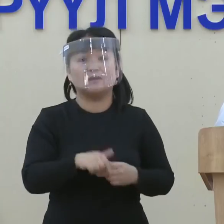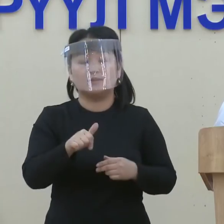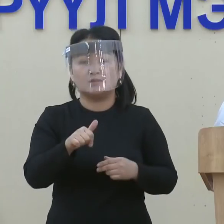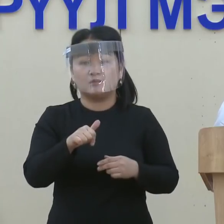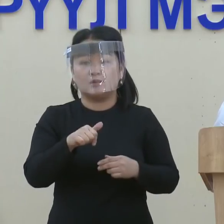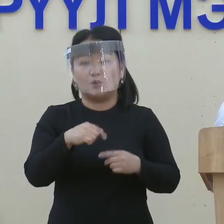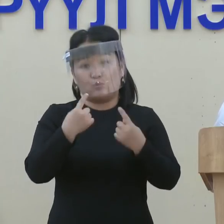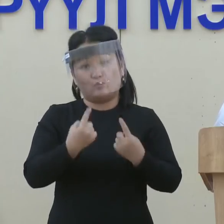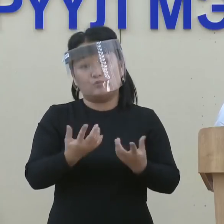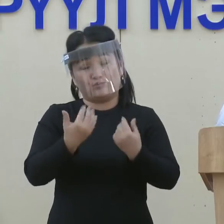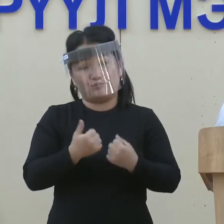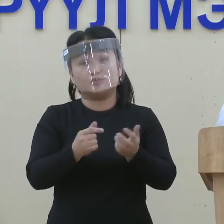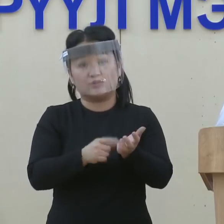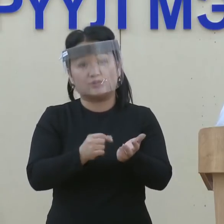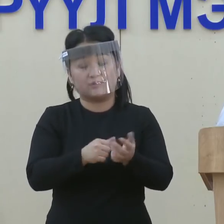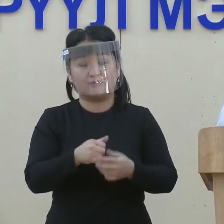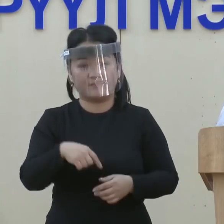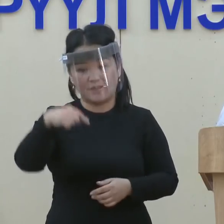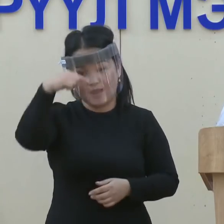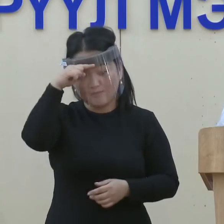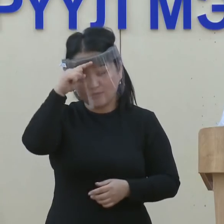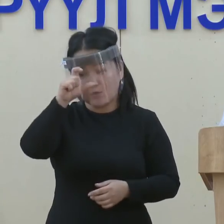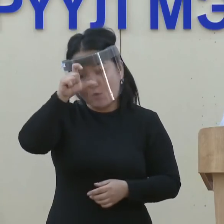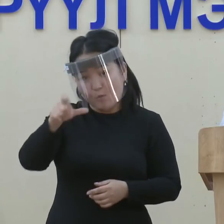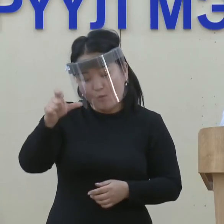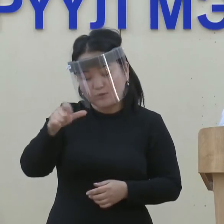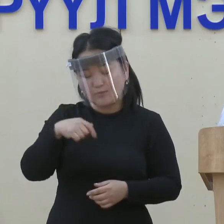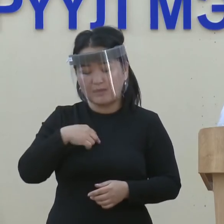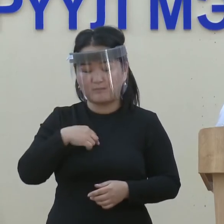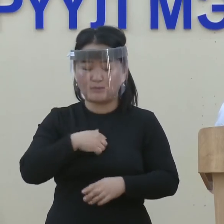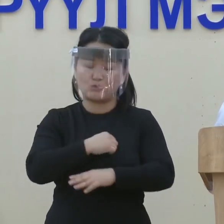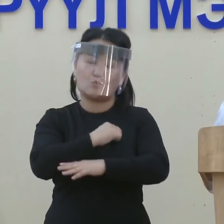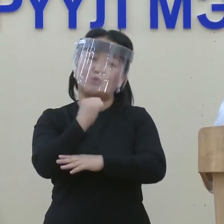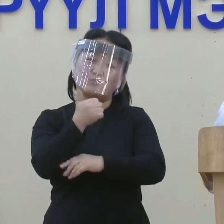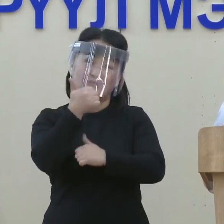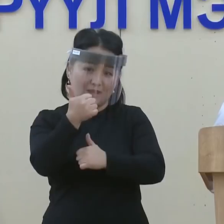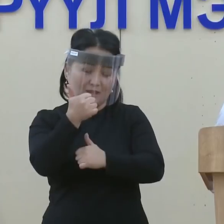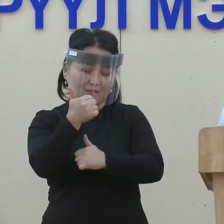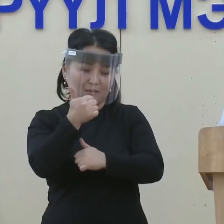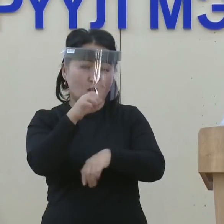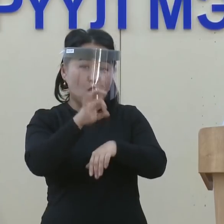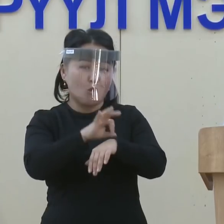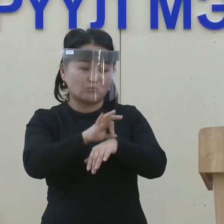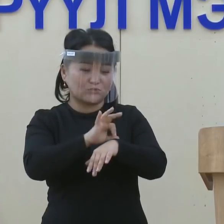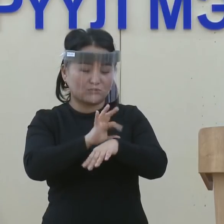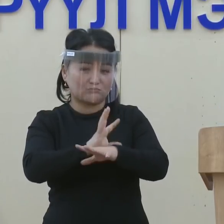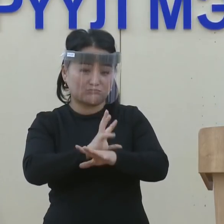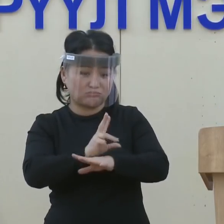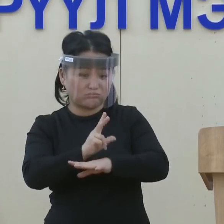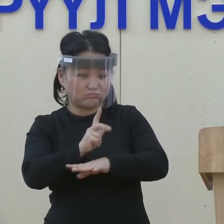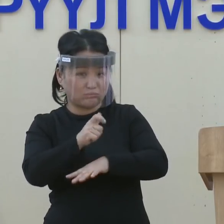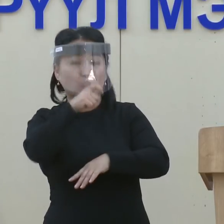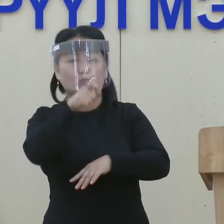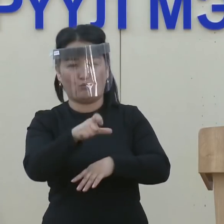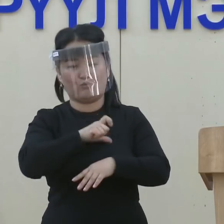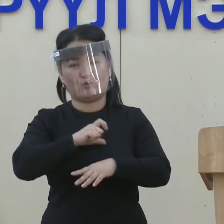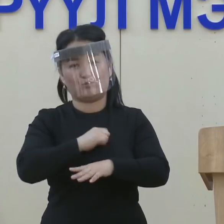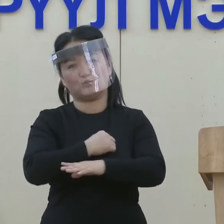хүлэн зөвшөөрөх хэрэгтэй. Тэгээ эмчнэр маань бас урамтай байна. Эдгэрсэн хүн маань бас урамтай байна. Сэтгэл санааны хувьд ер нь ара